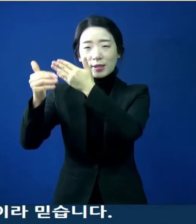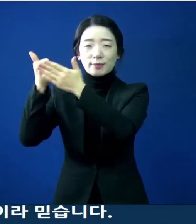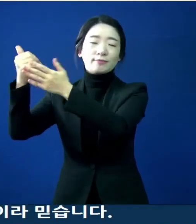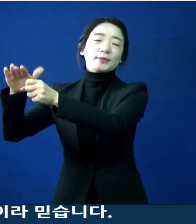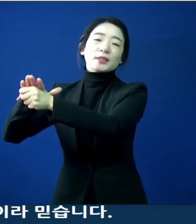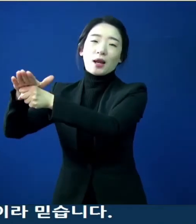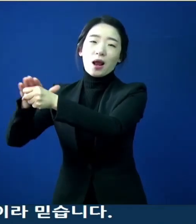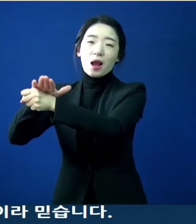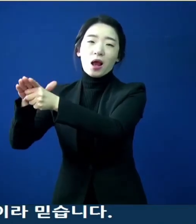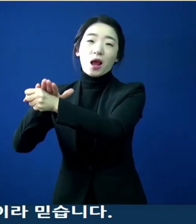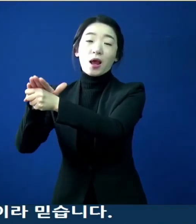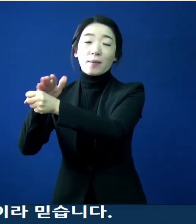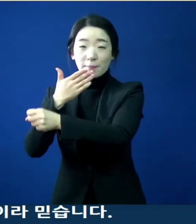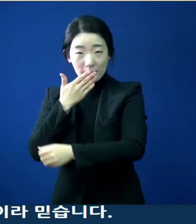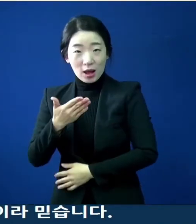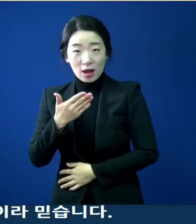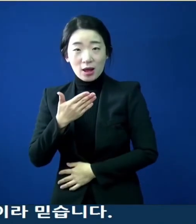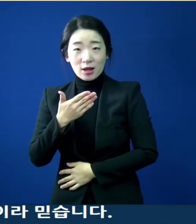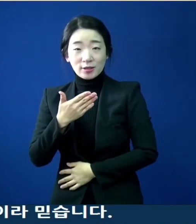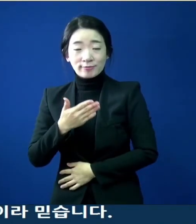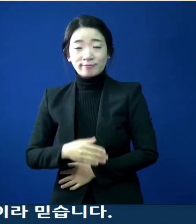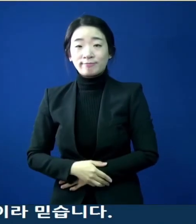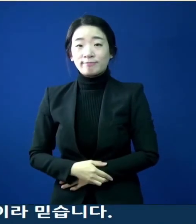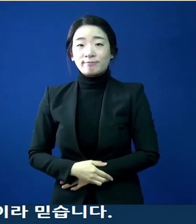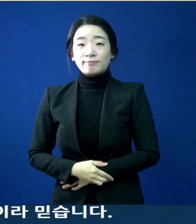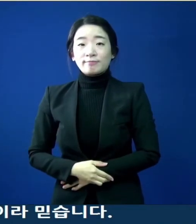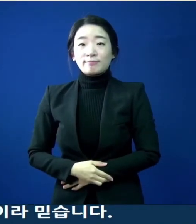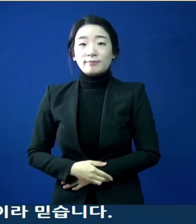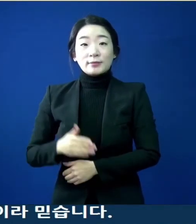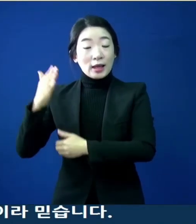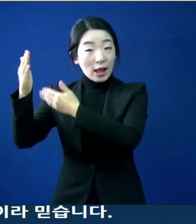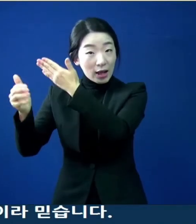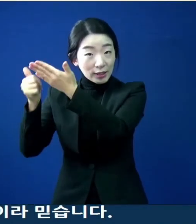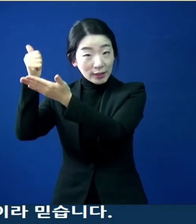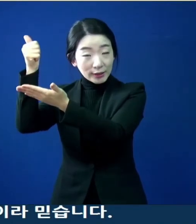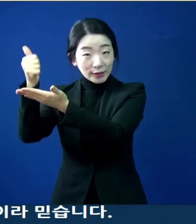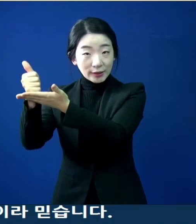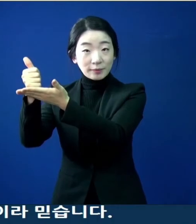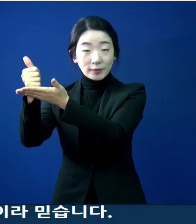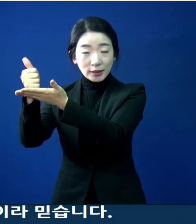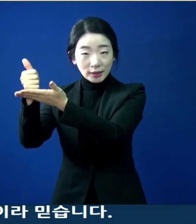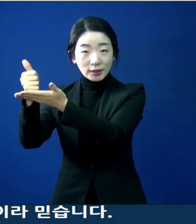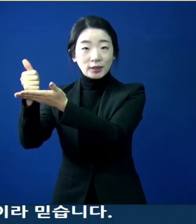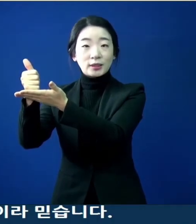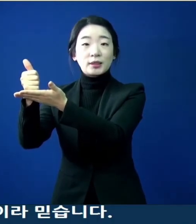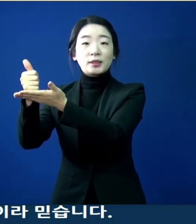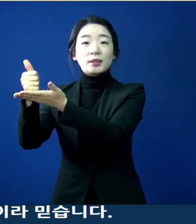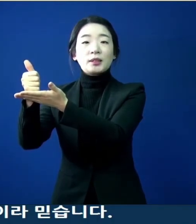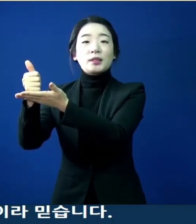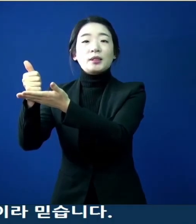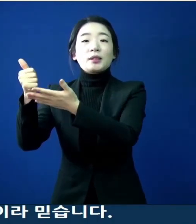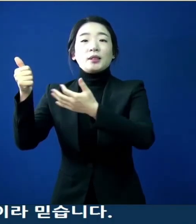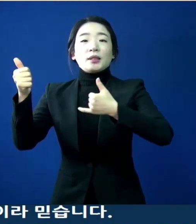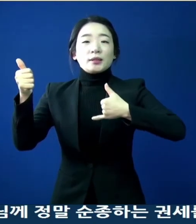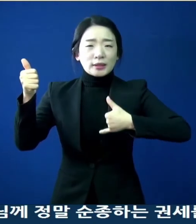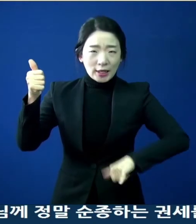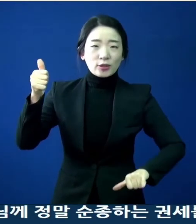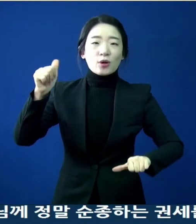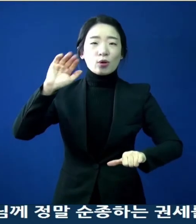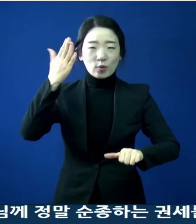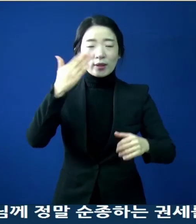우리가 정말 하나님을 사랑할 수 있는 것은 하나님이 자녀되는 권세를 가지고 우리로